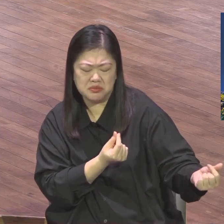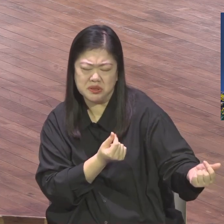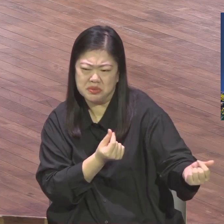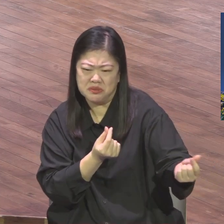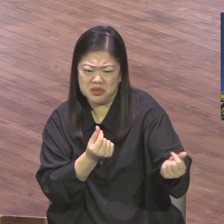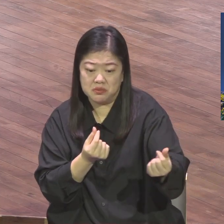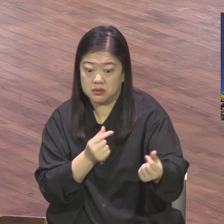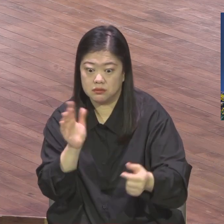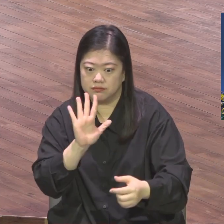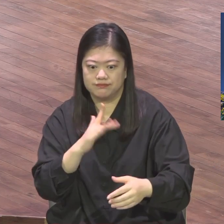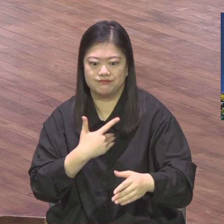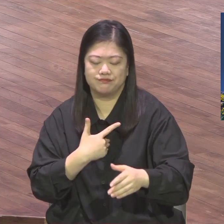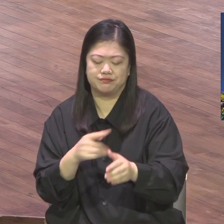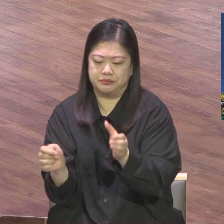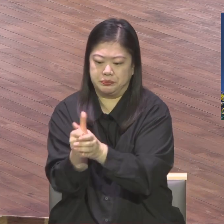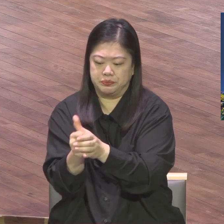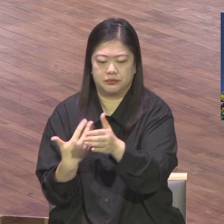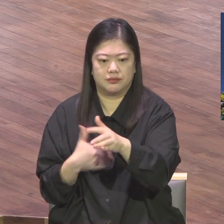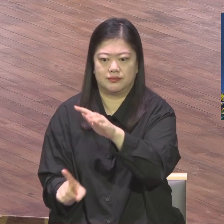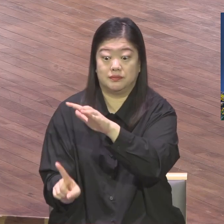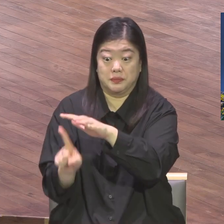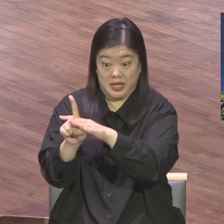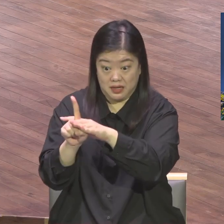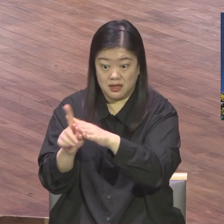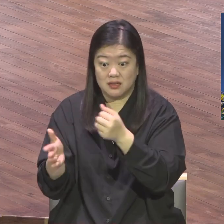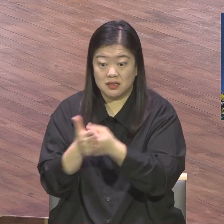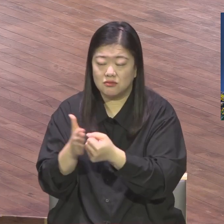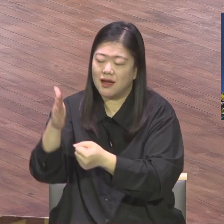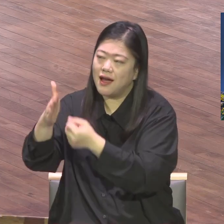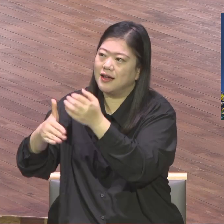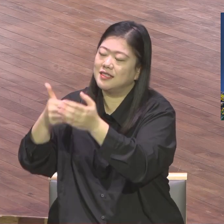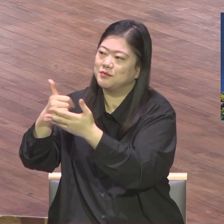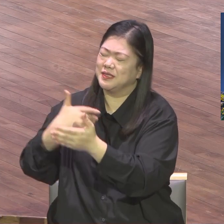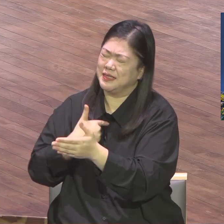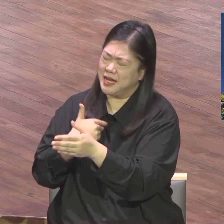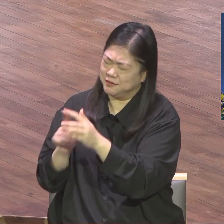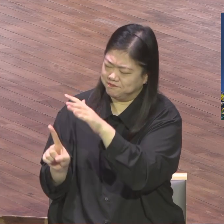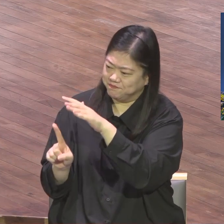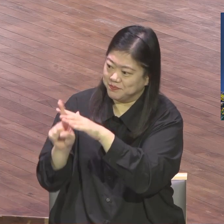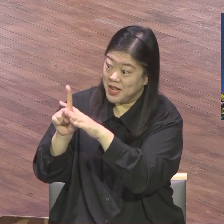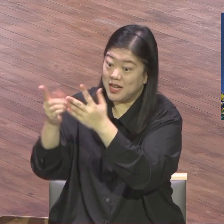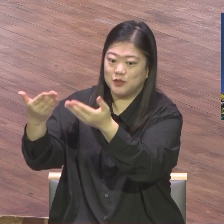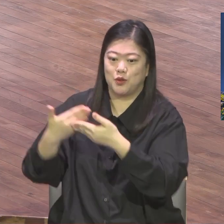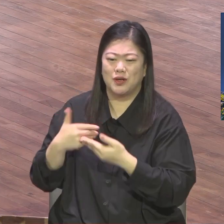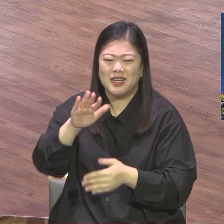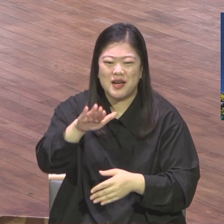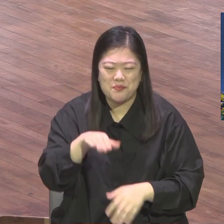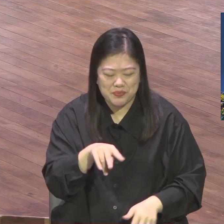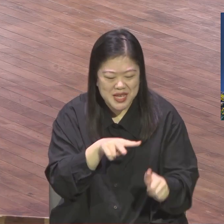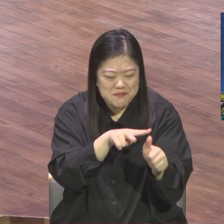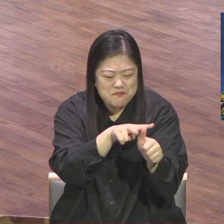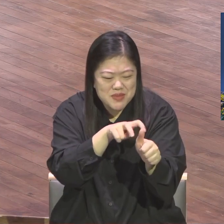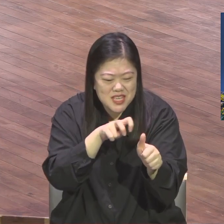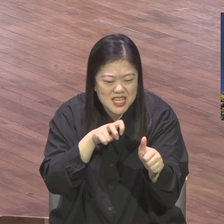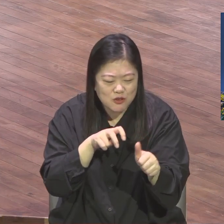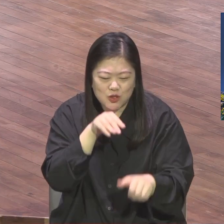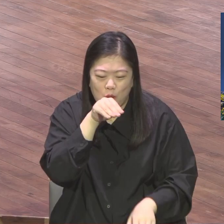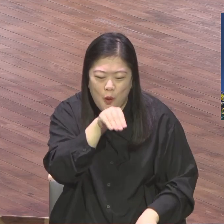새끼다 이래 생각하면 안 돼요. 나는 백조다.